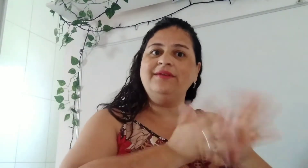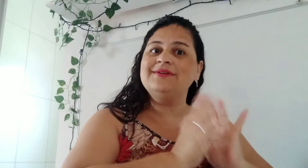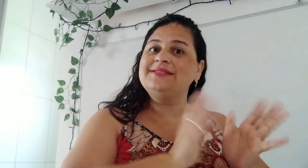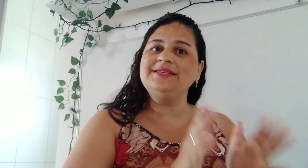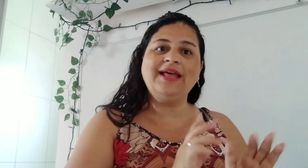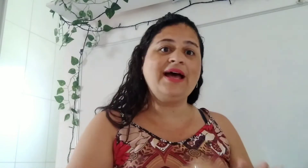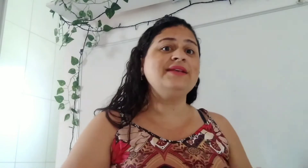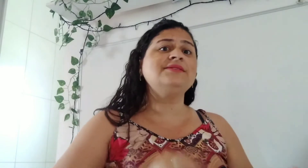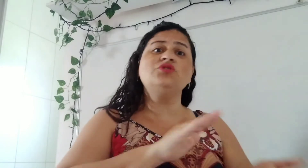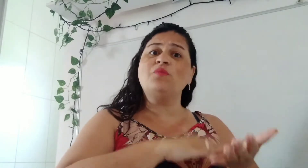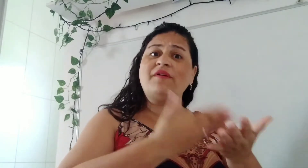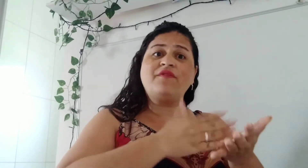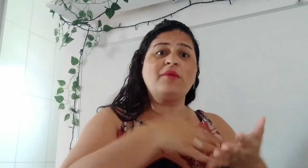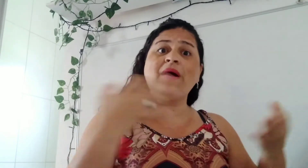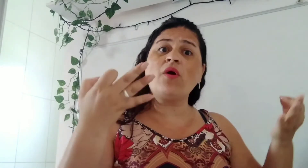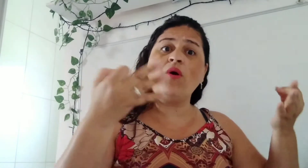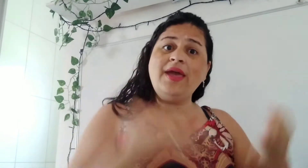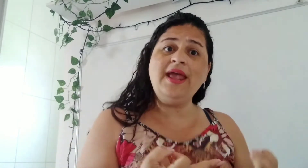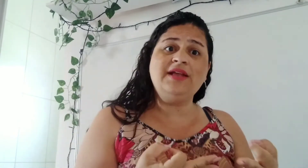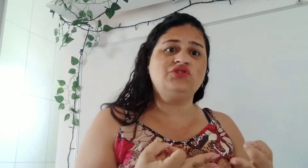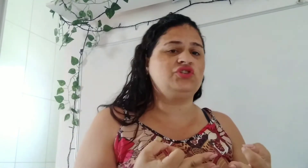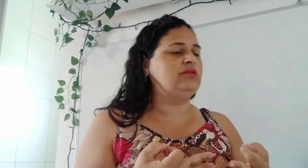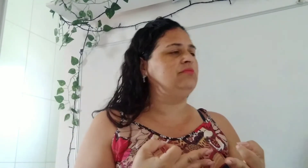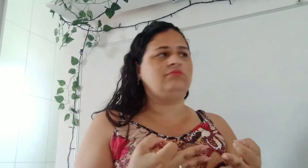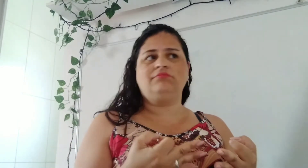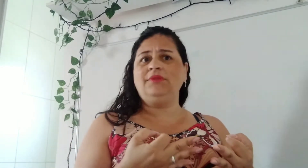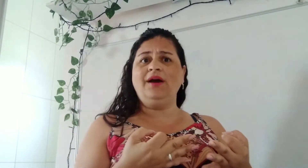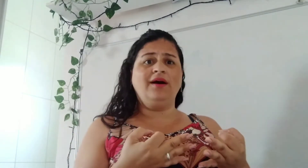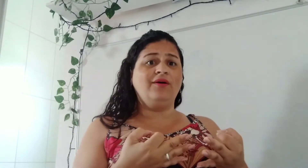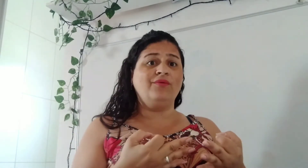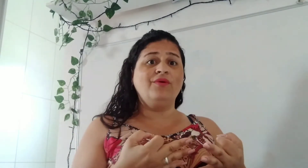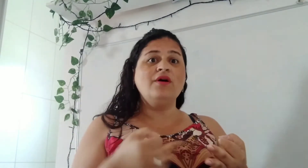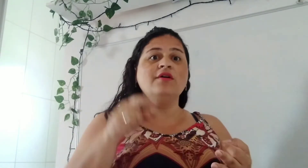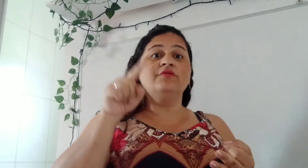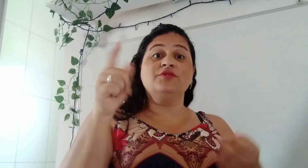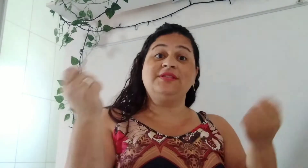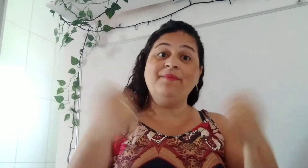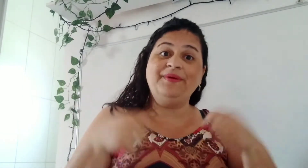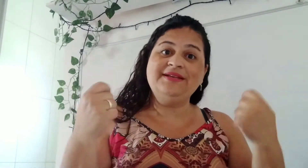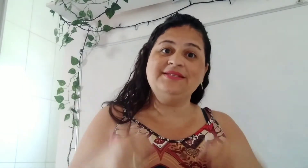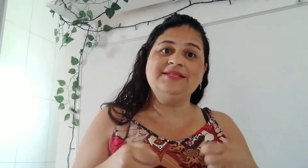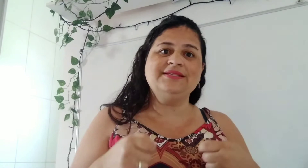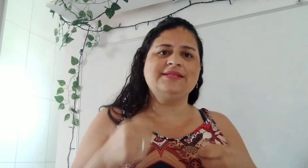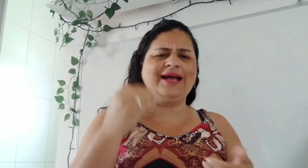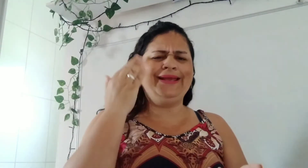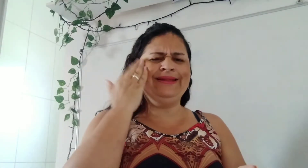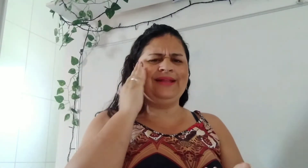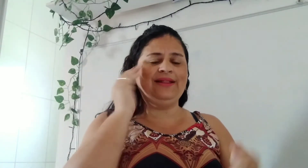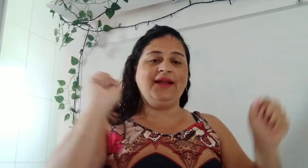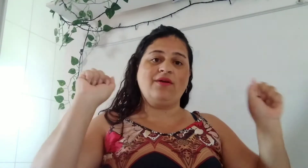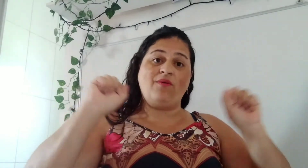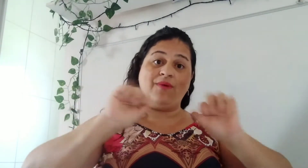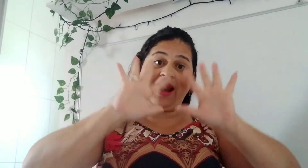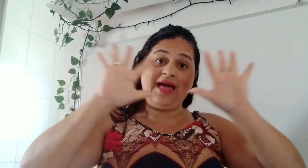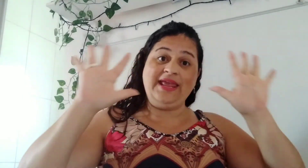de sinais de uma forma coerente. Não. Você precisa entender com